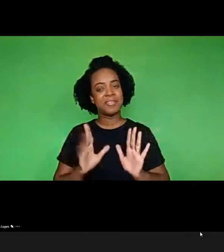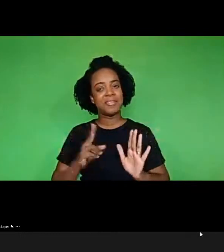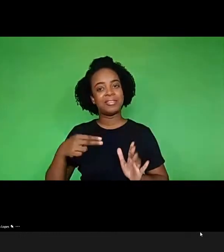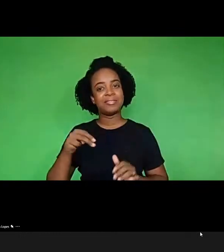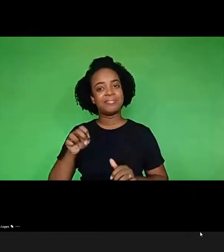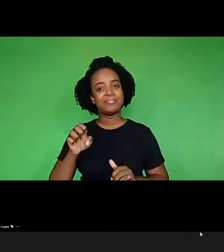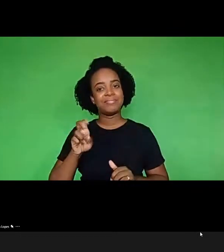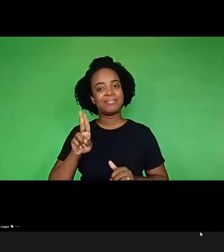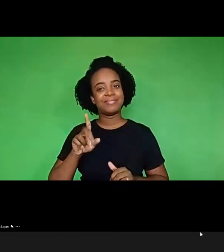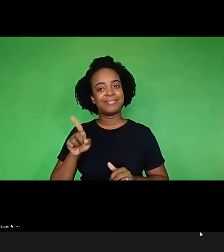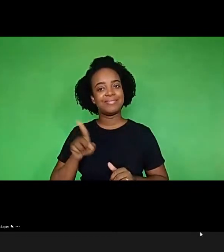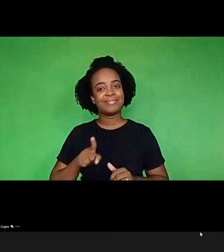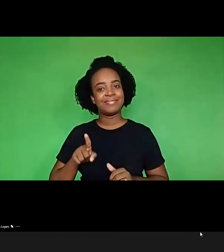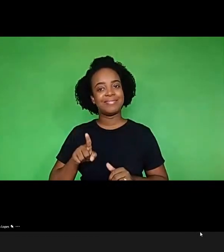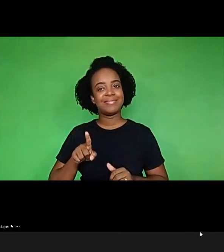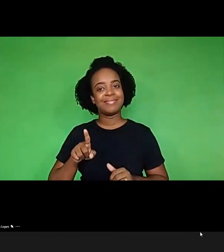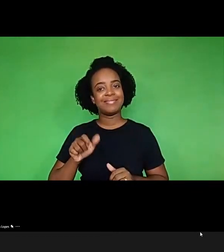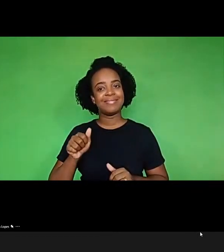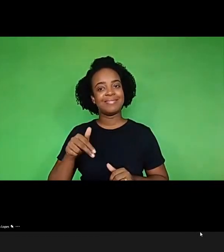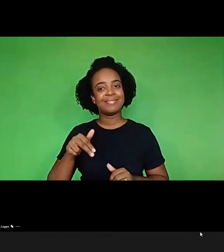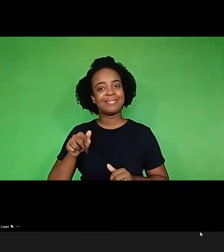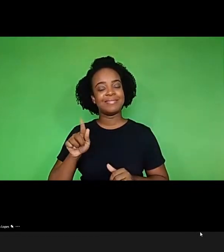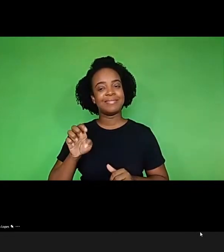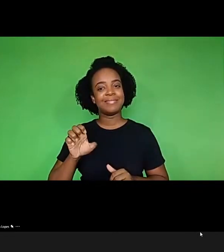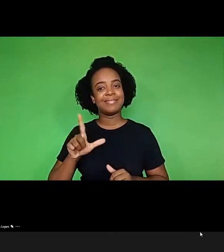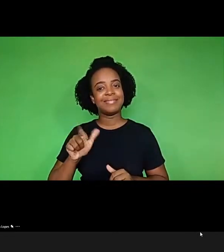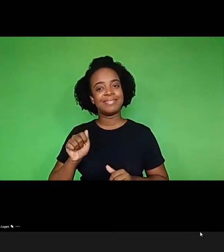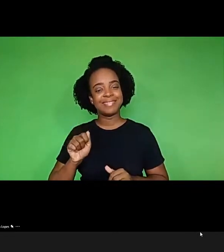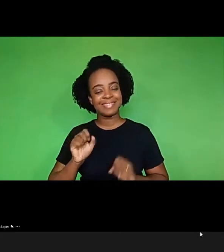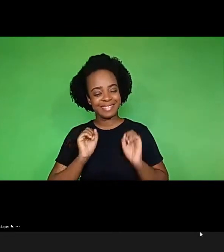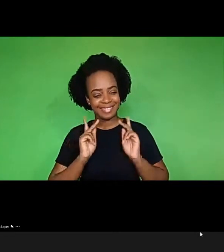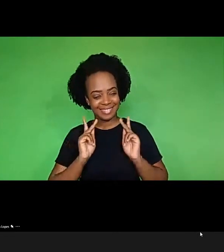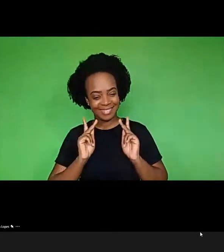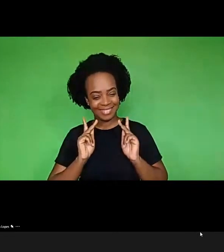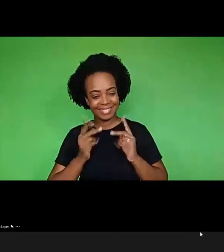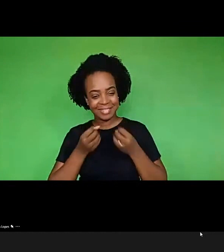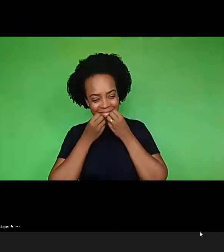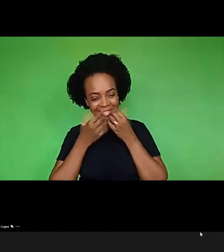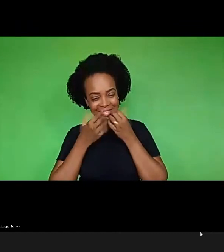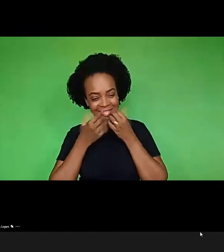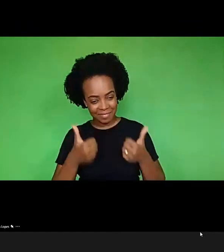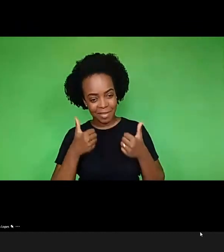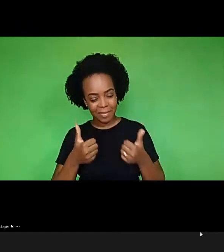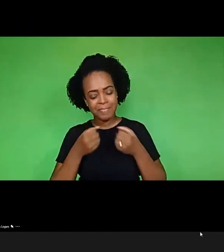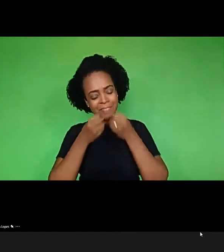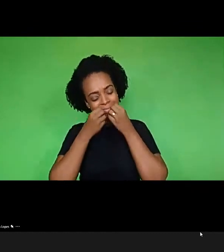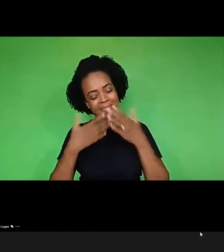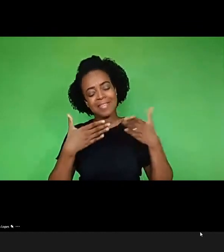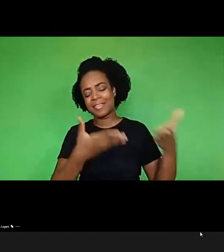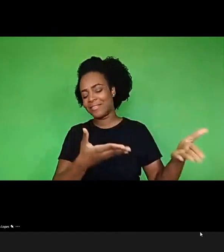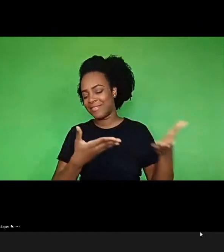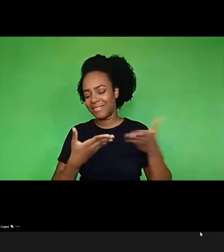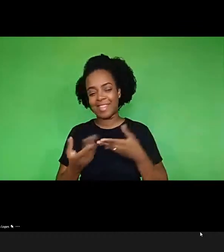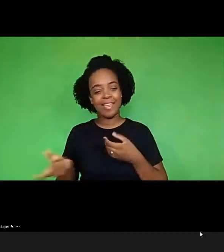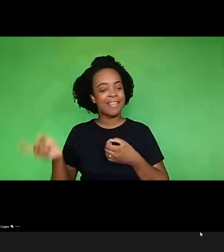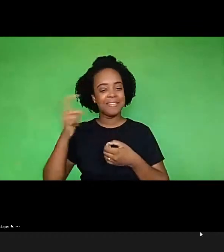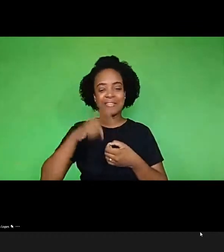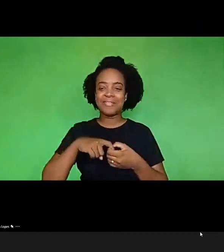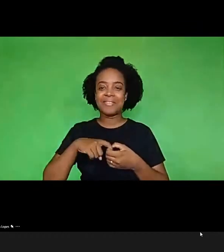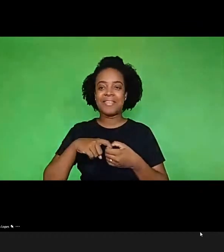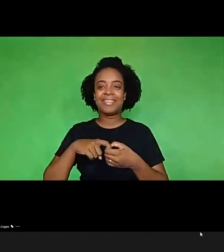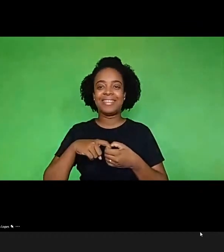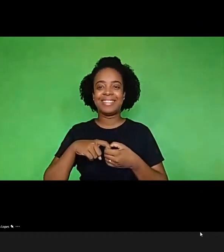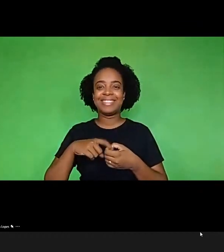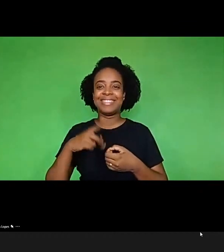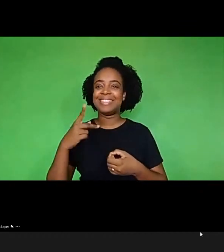Oi, tudo bem? Tudo bem. Seja bem-vinda de volta. Professora